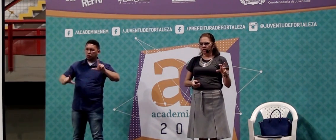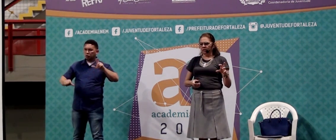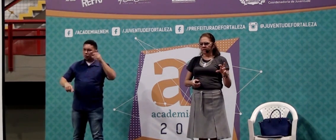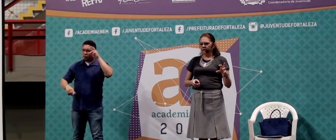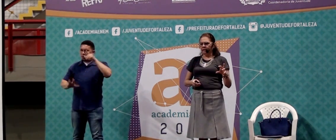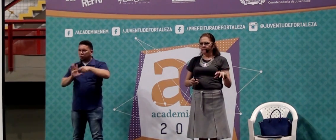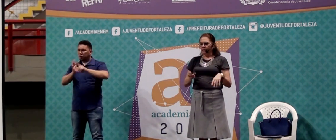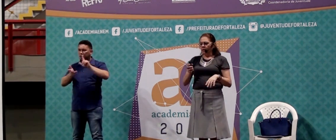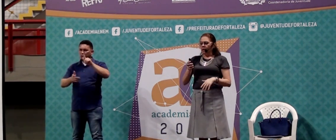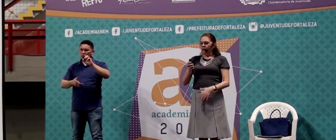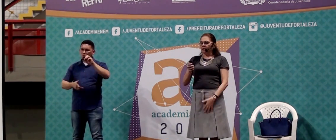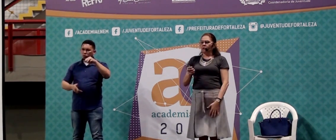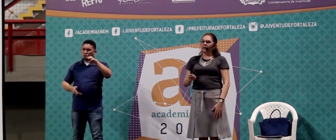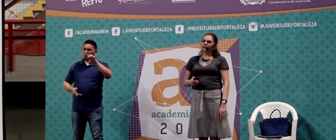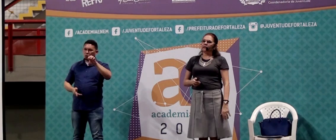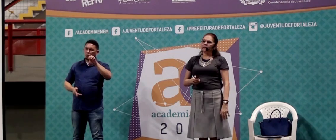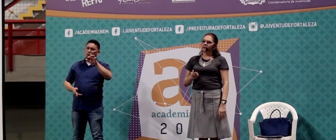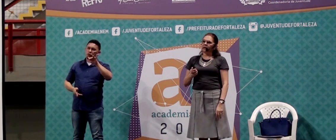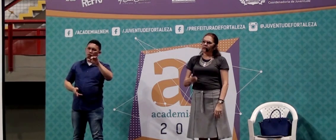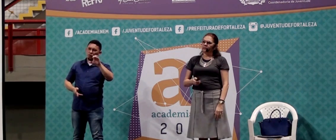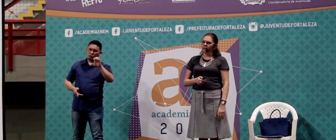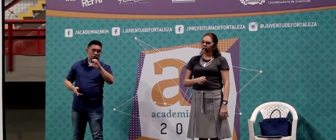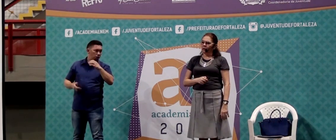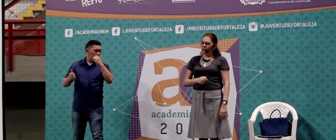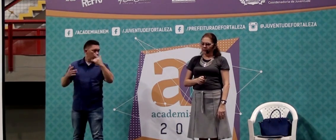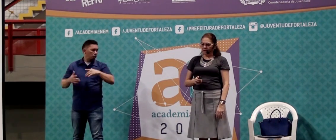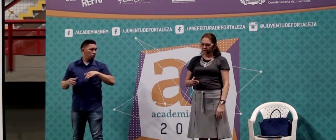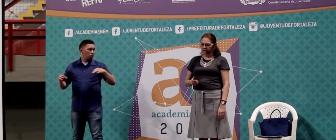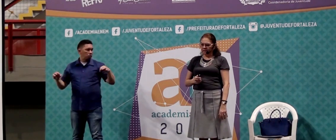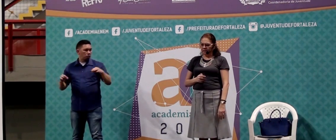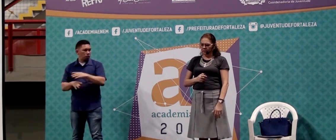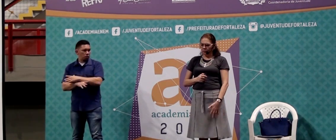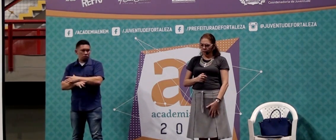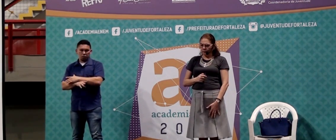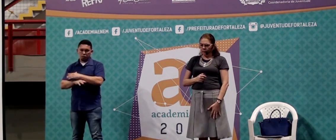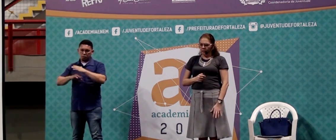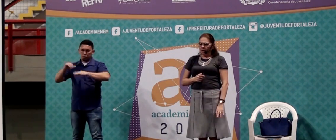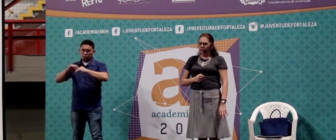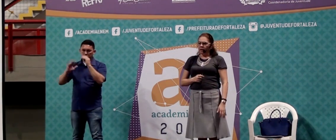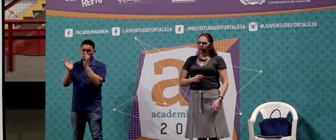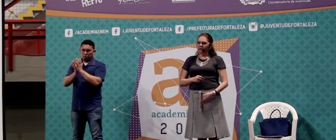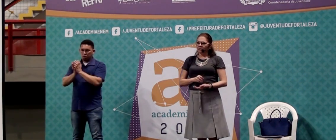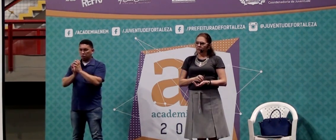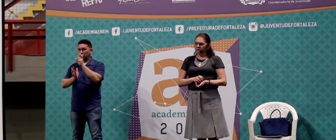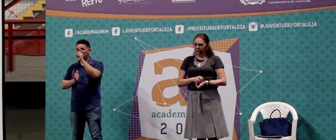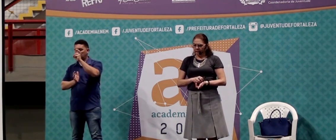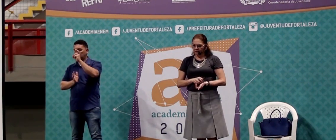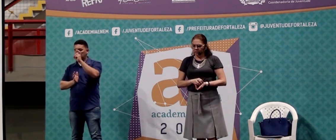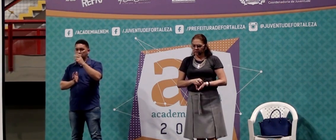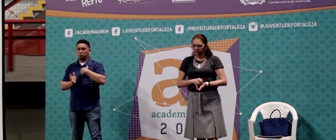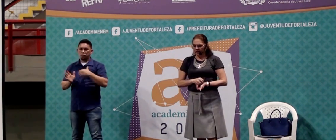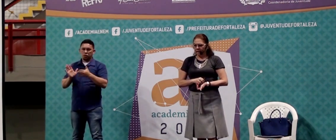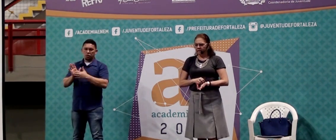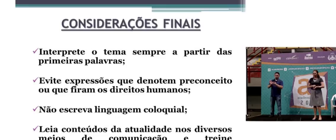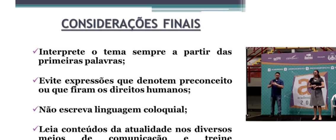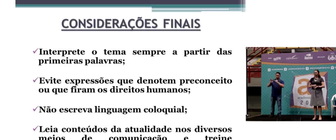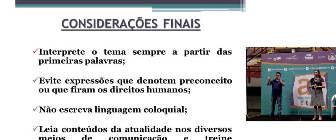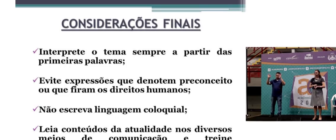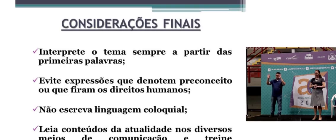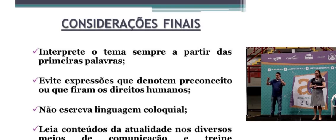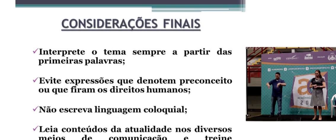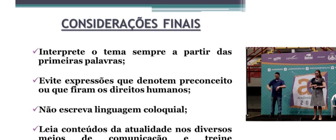sigla que eu utilizei. Então aqui termina a competência 5 E as considerações